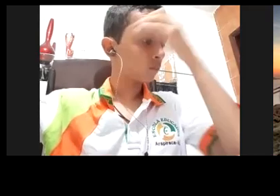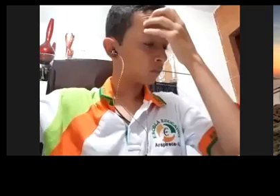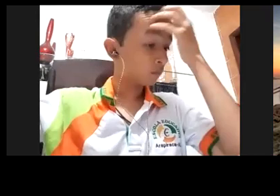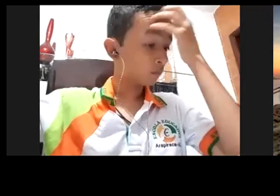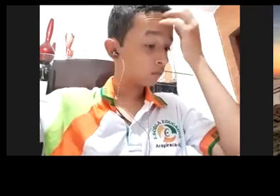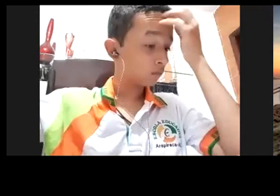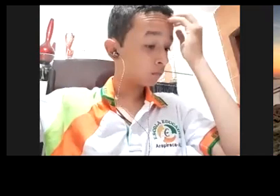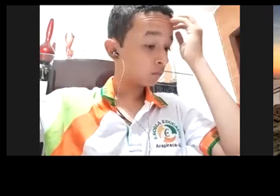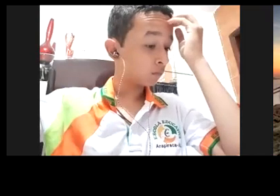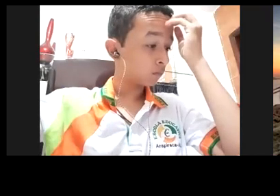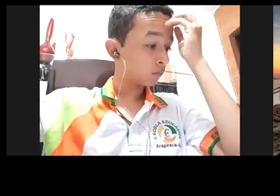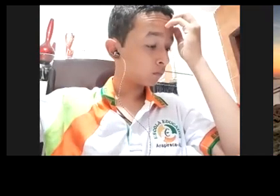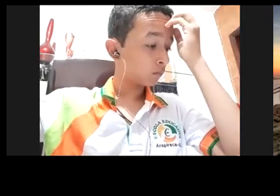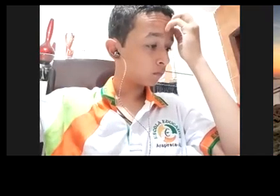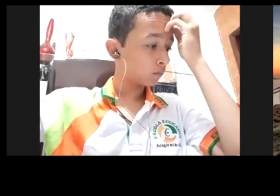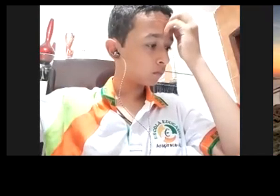dia Ana